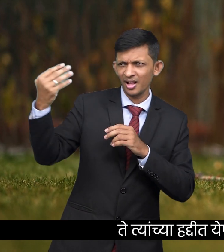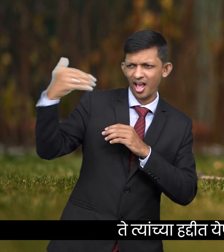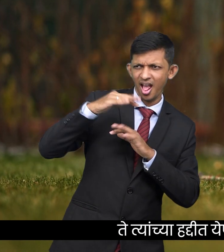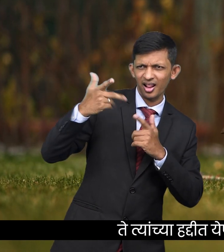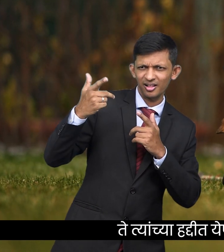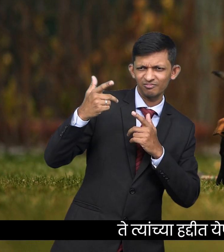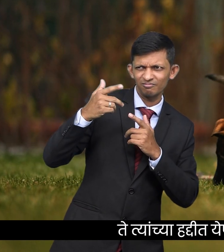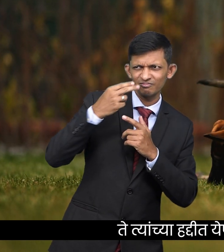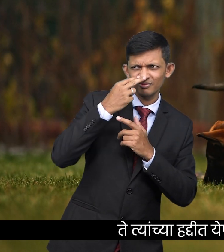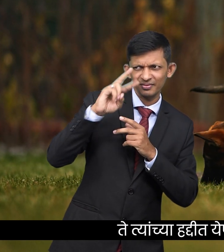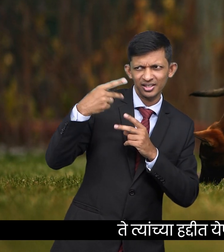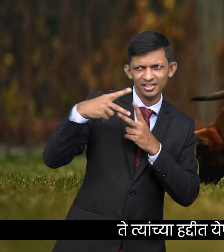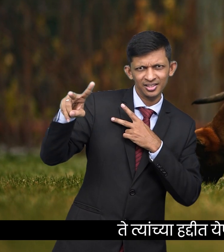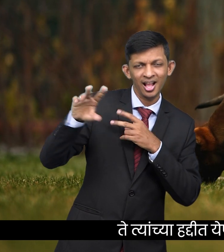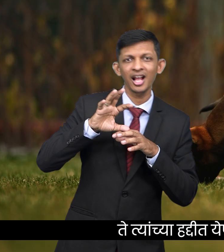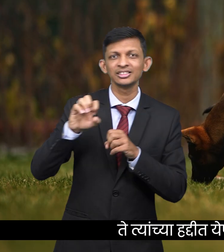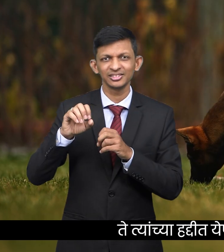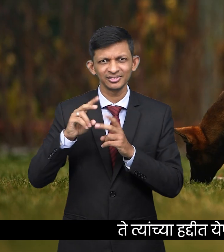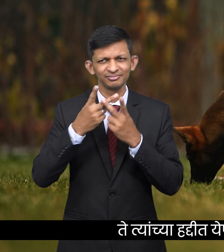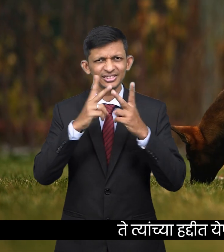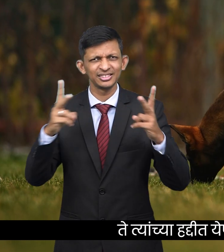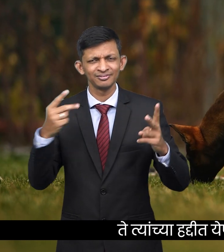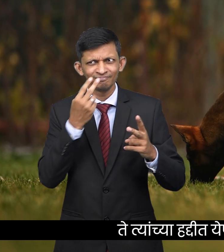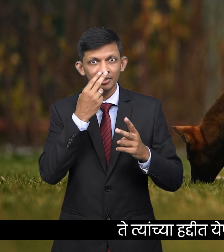इतर कुत्र्यांना ओळखतात.